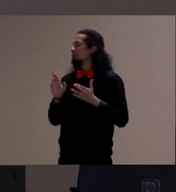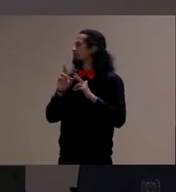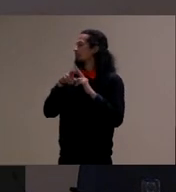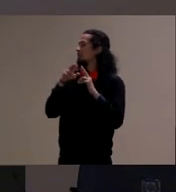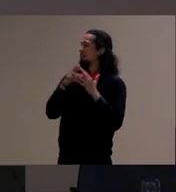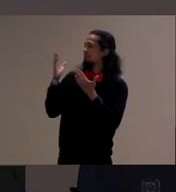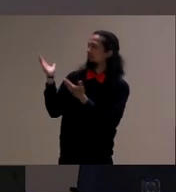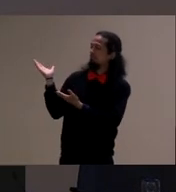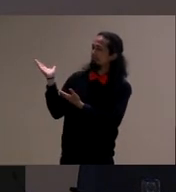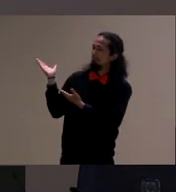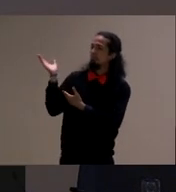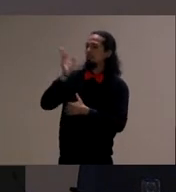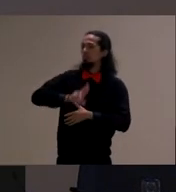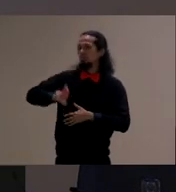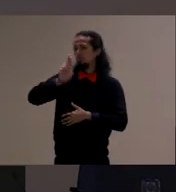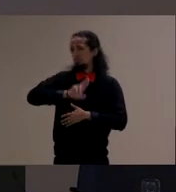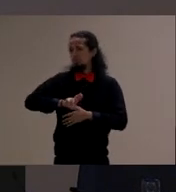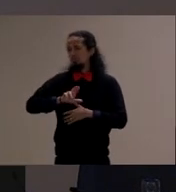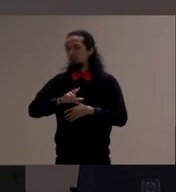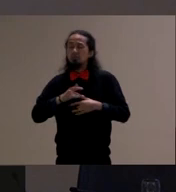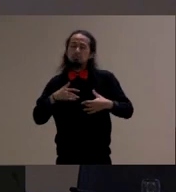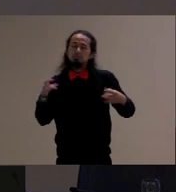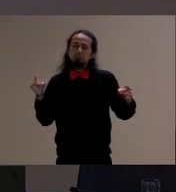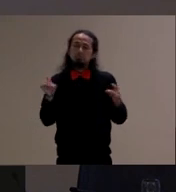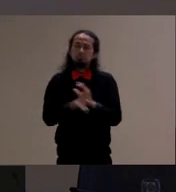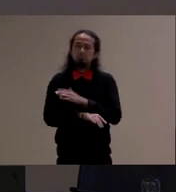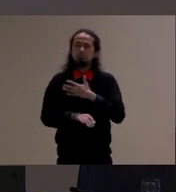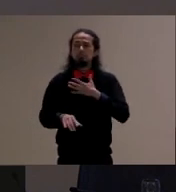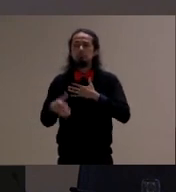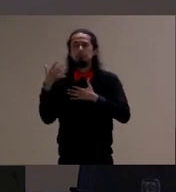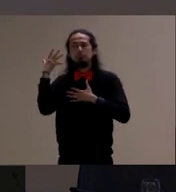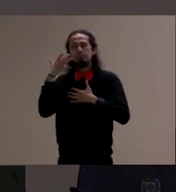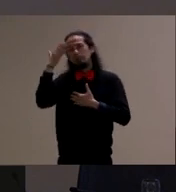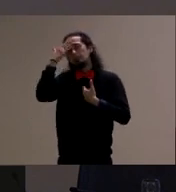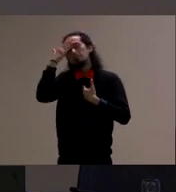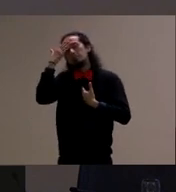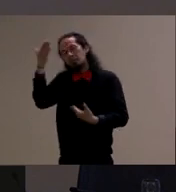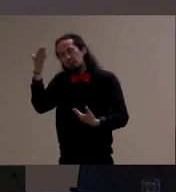né e fico por aqui obrigada